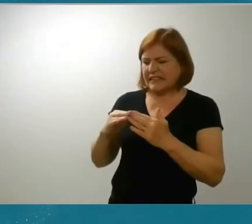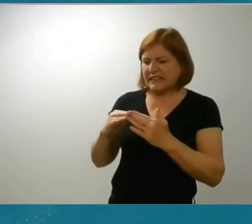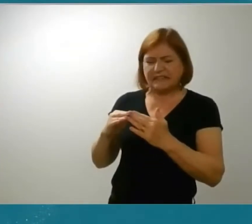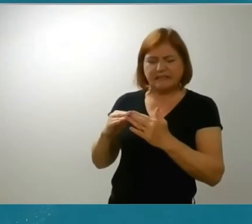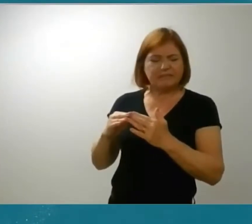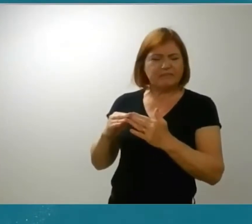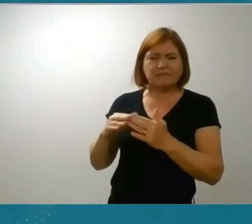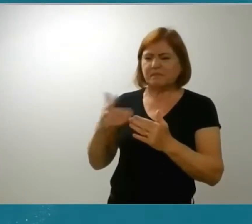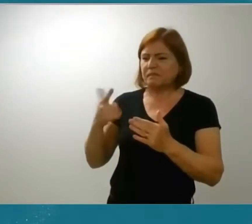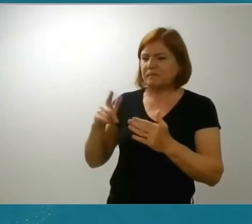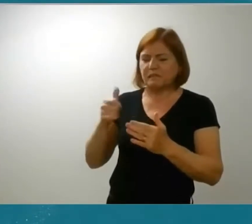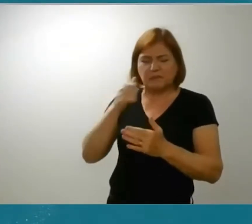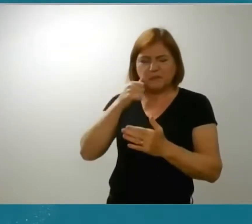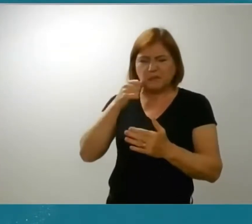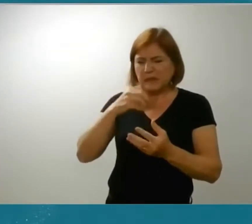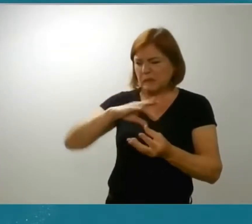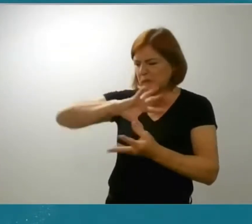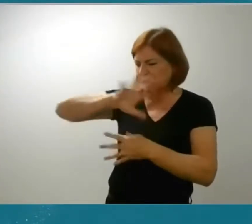Estou certo ou não?